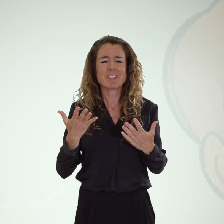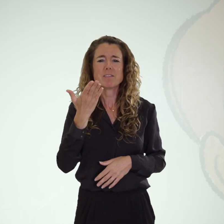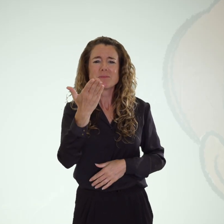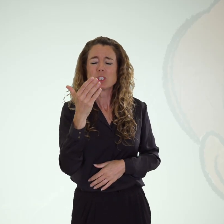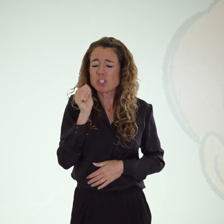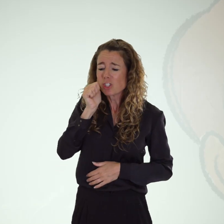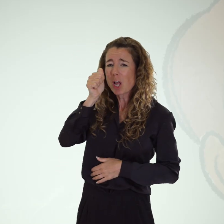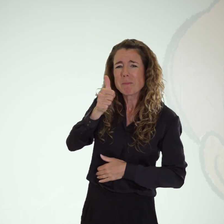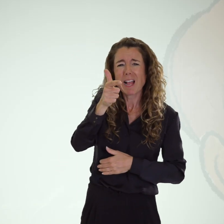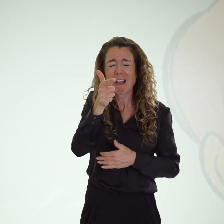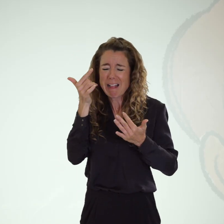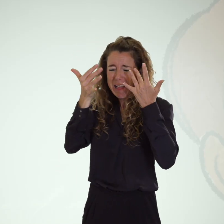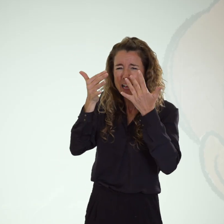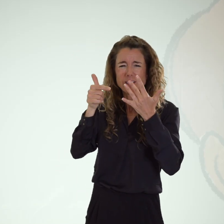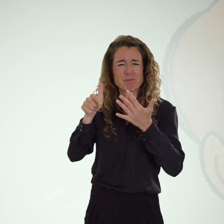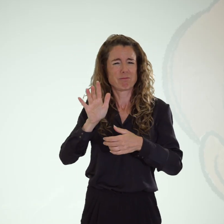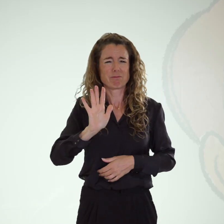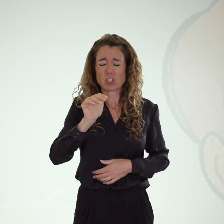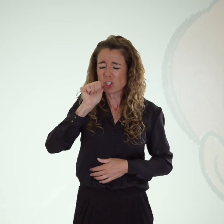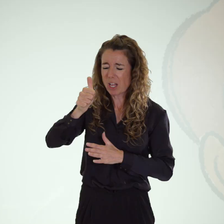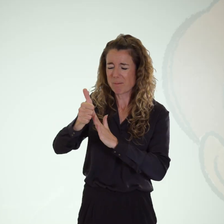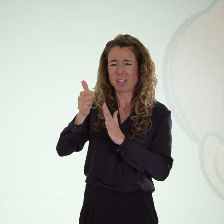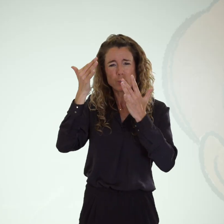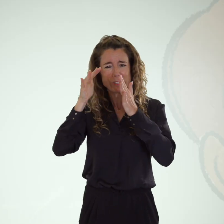Donc, ne vous faites pas de soucis pour demain. Demain se